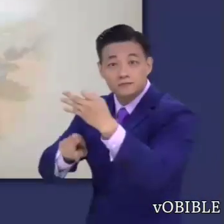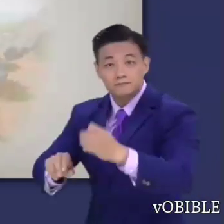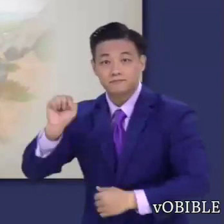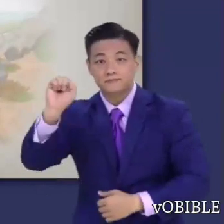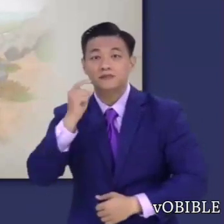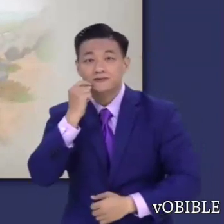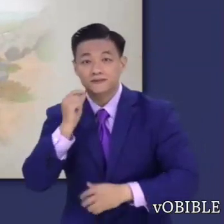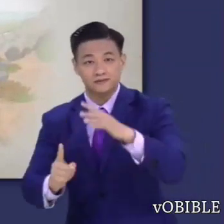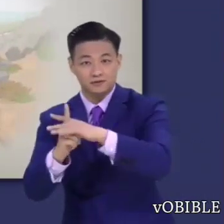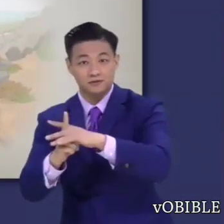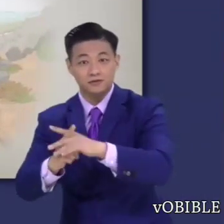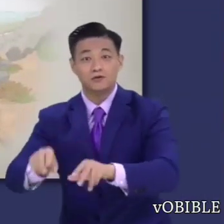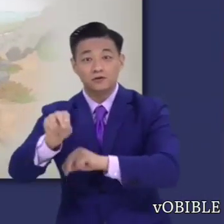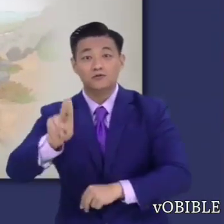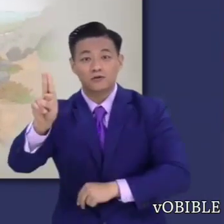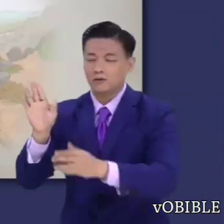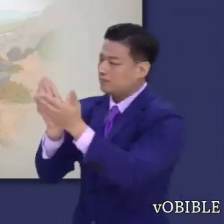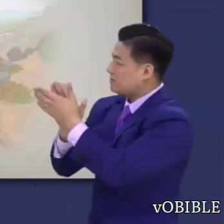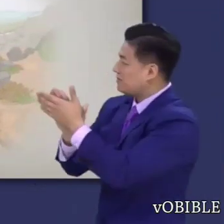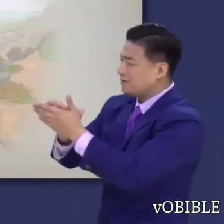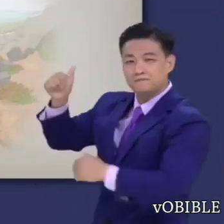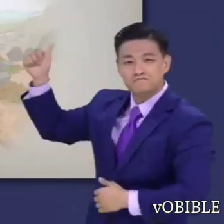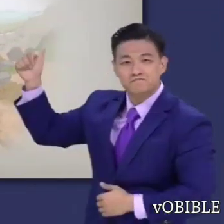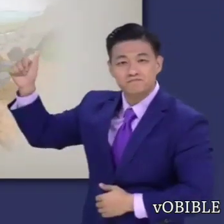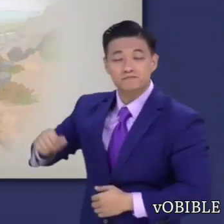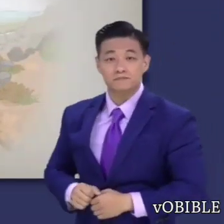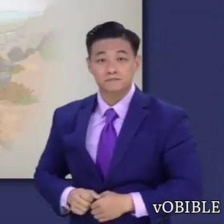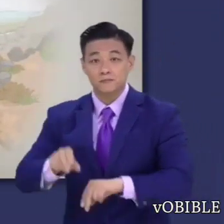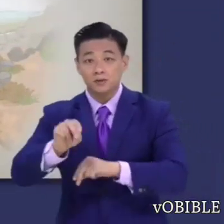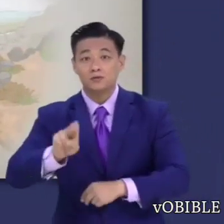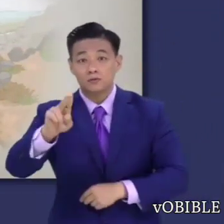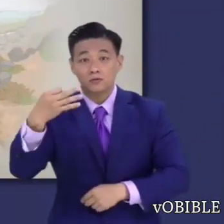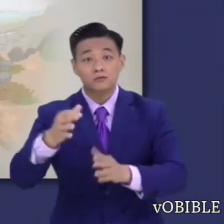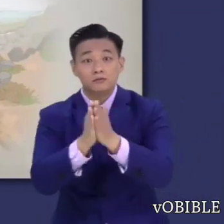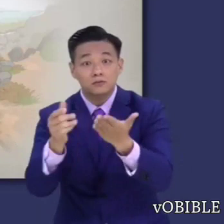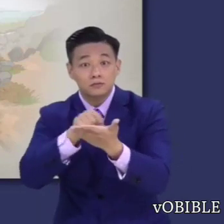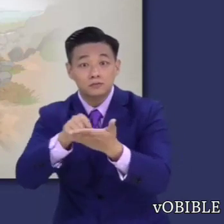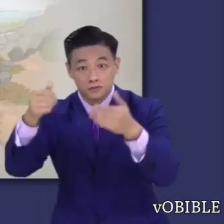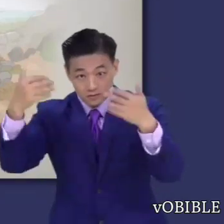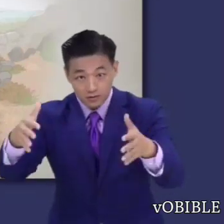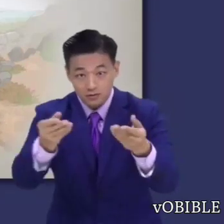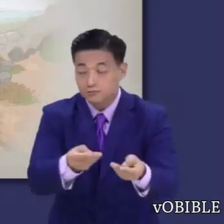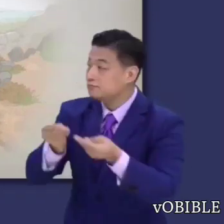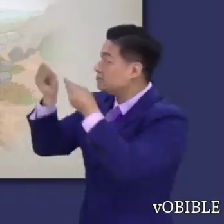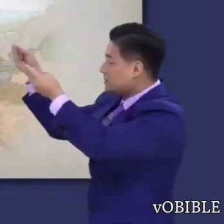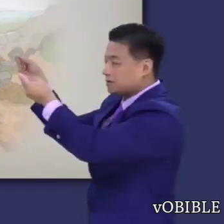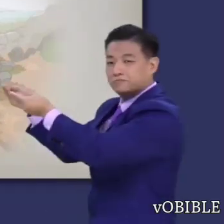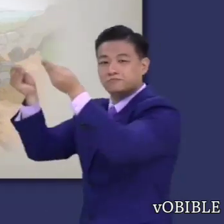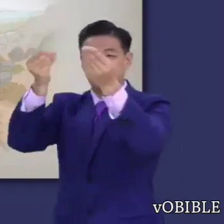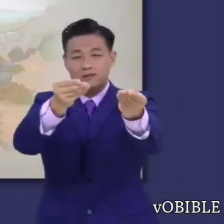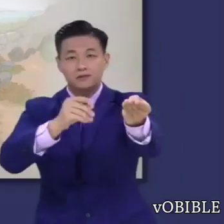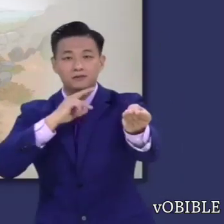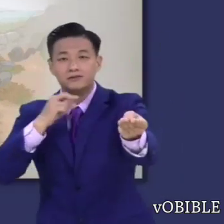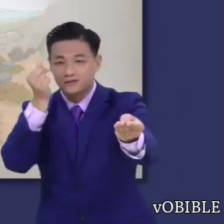另外，约翰称赞他的另一个基督徒朋友，他叫迪米特。约翰的第三封信